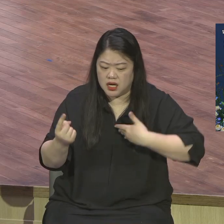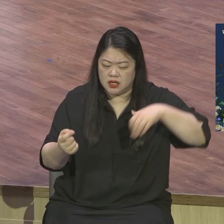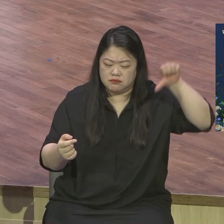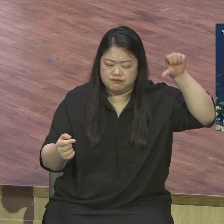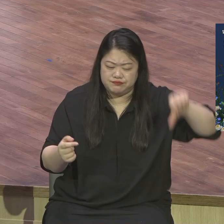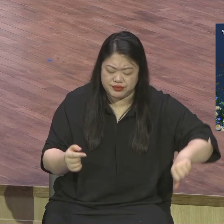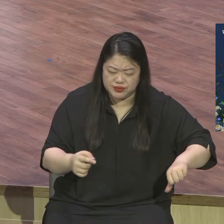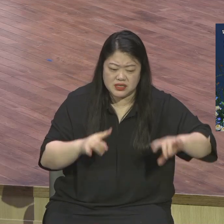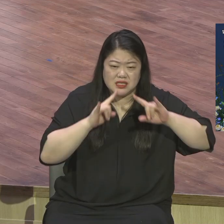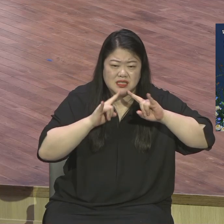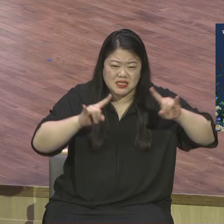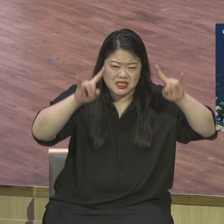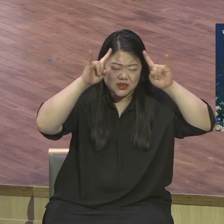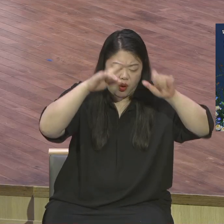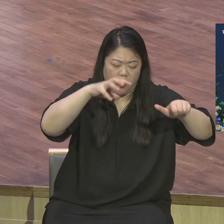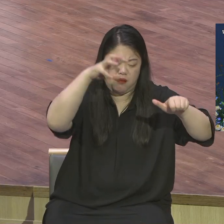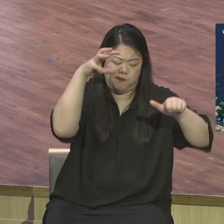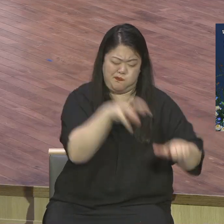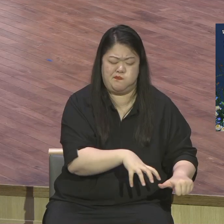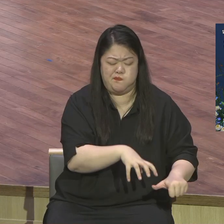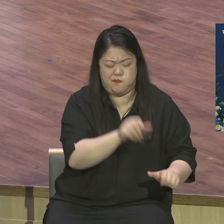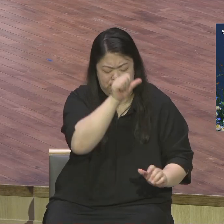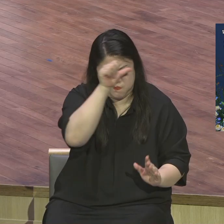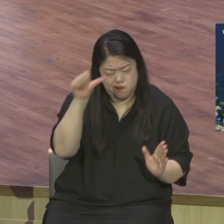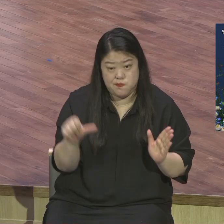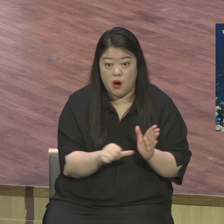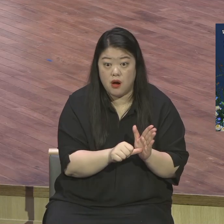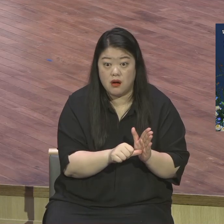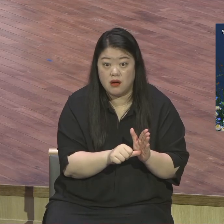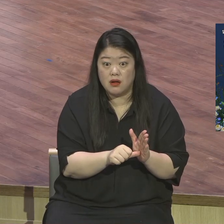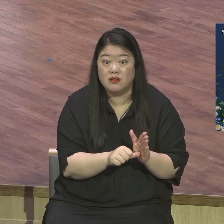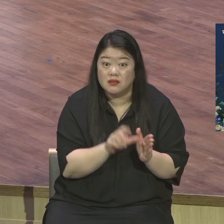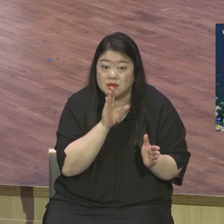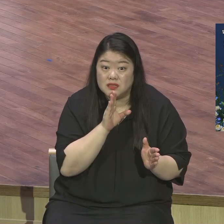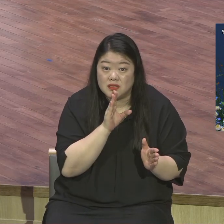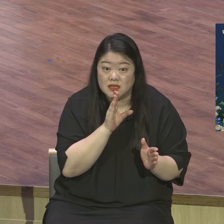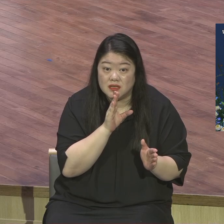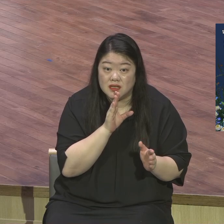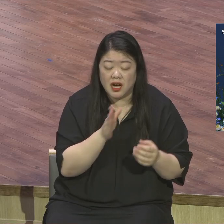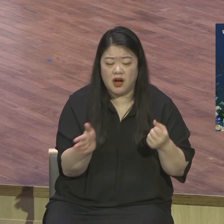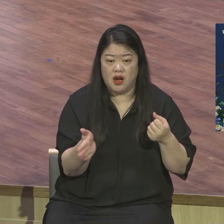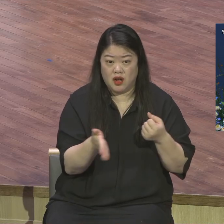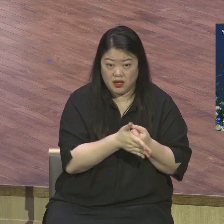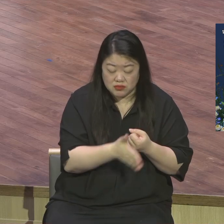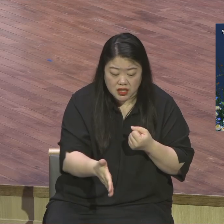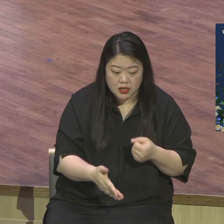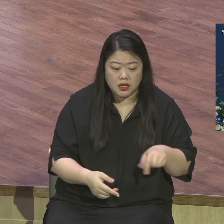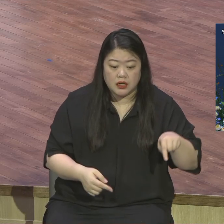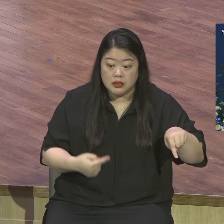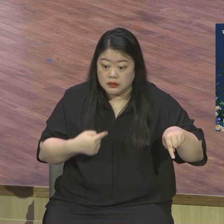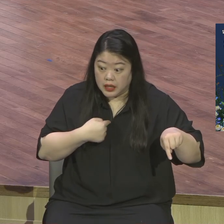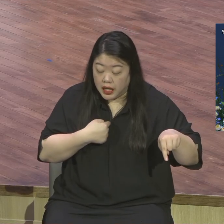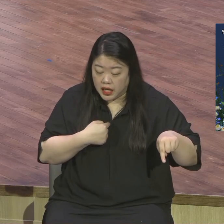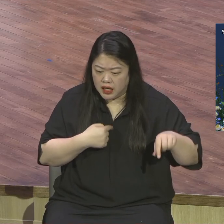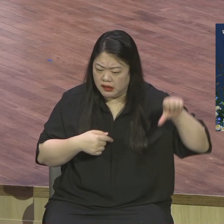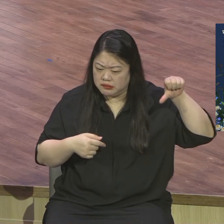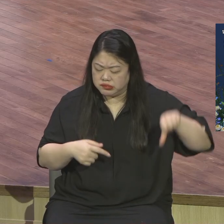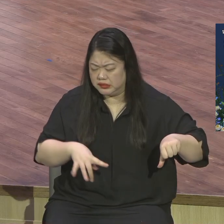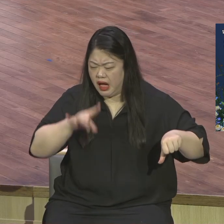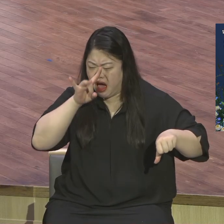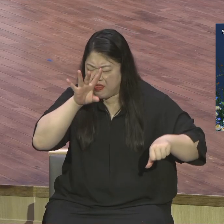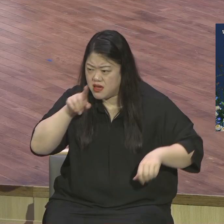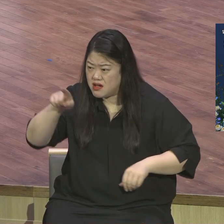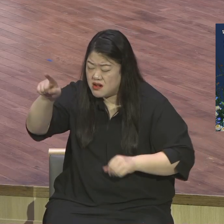무지경 속에 갇히지 않으려고 자신의 때가 끝나기 때문에 그 끝나기 끝날 끝날 게 없도록